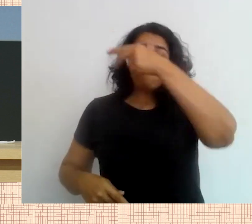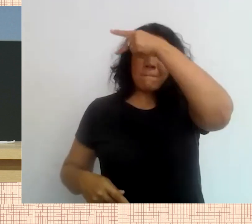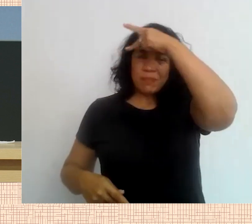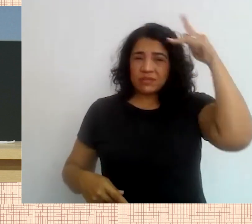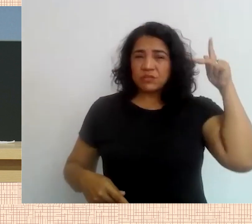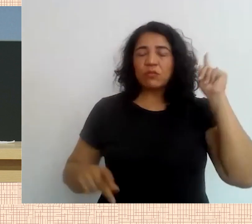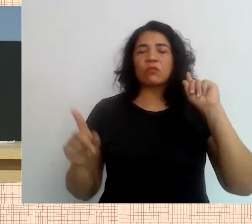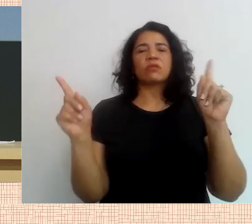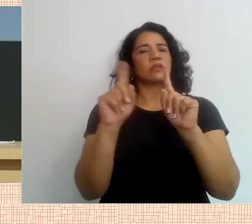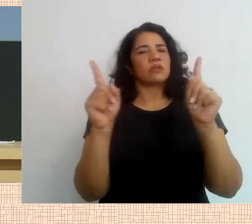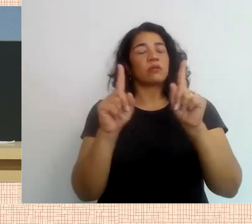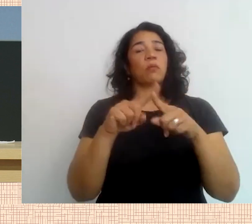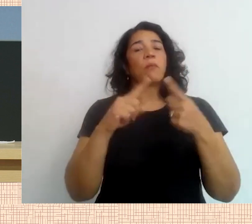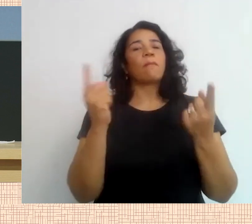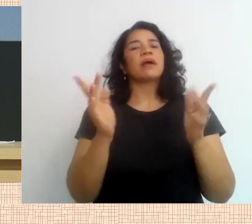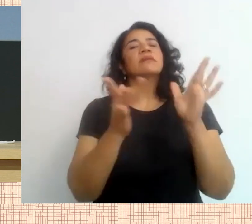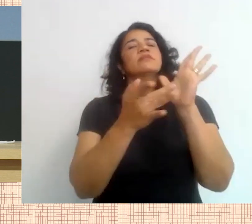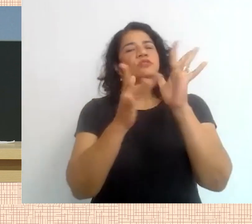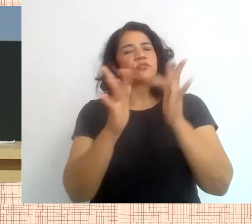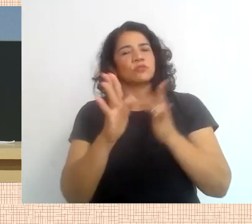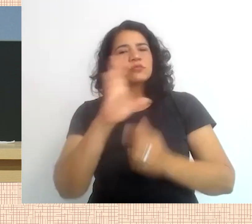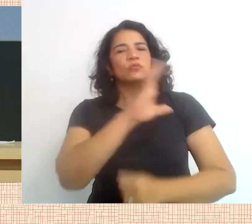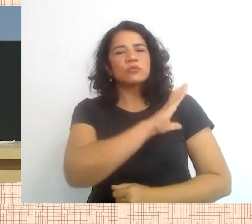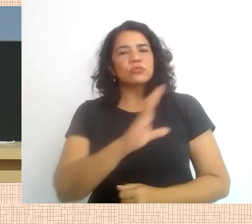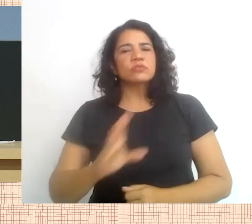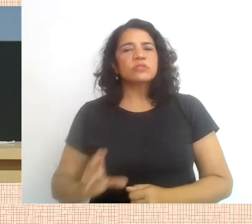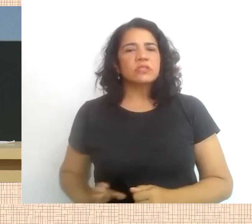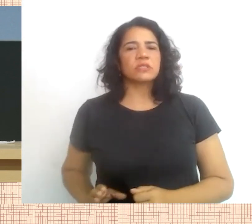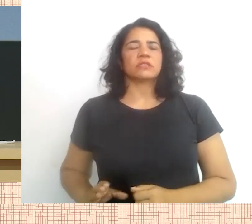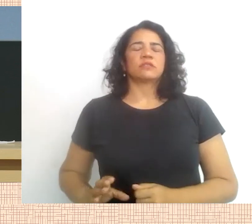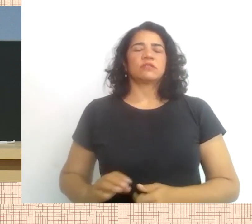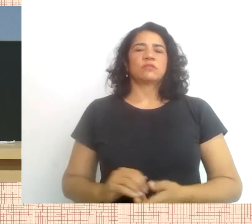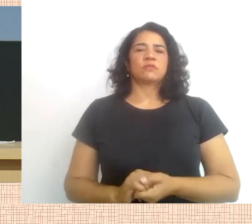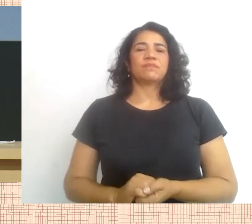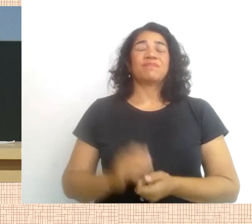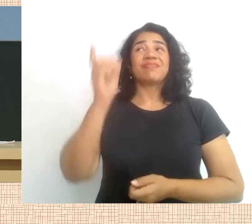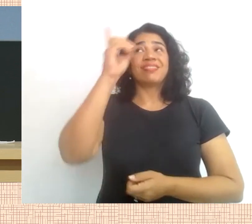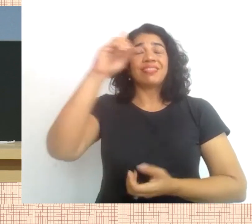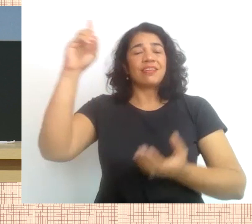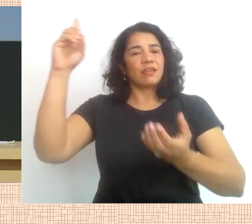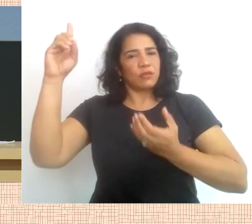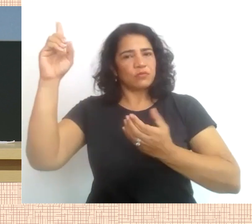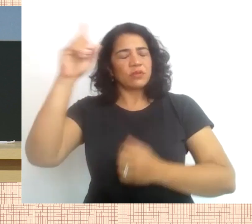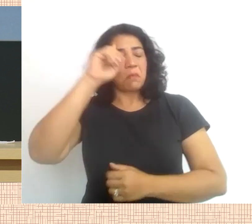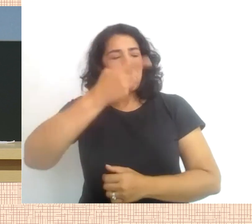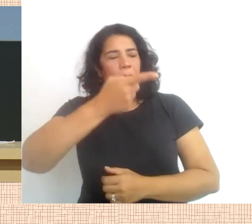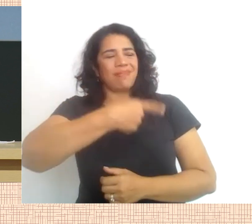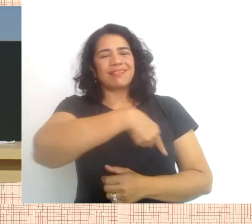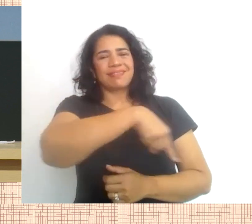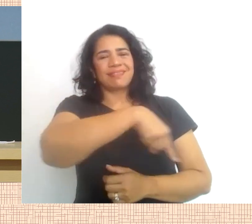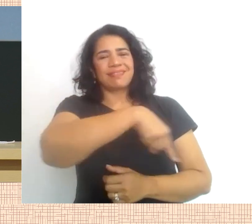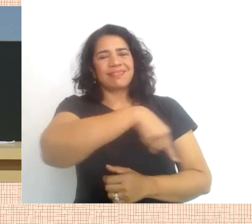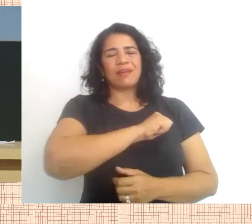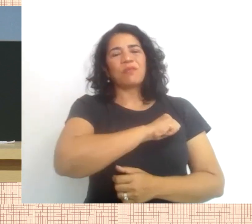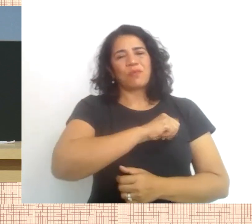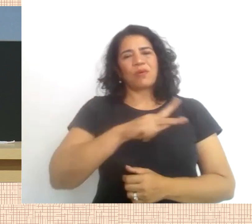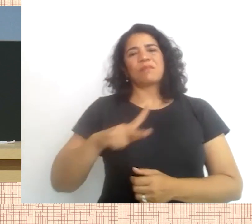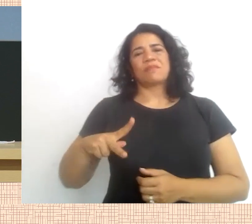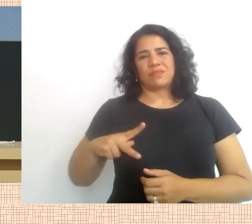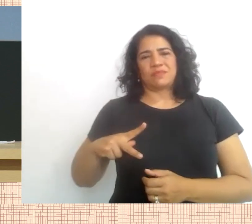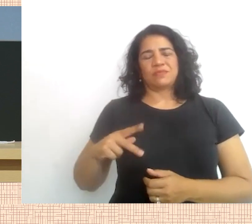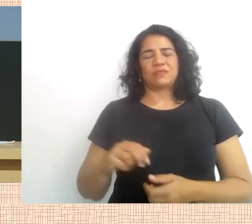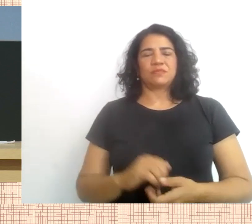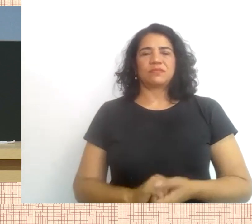enviar. E então Paulo é autor da carta. Ele escreveu essa carta durante o seu